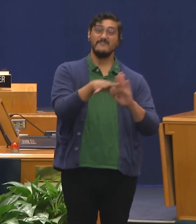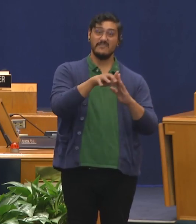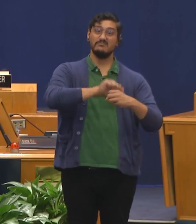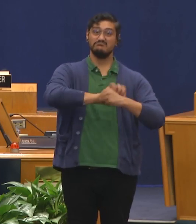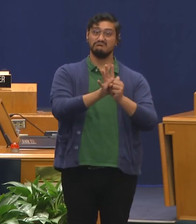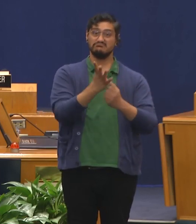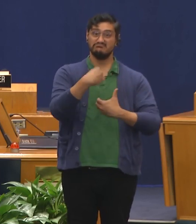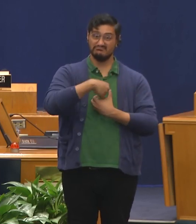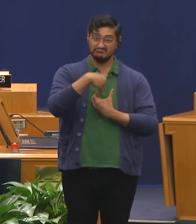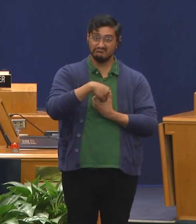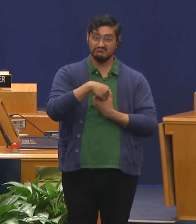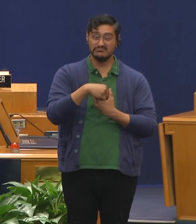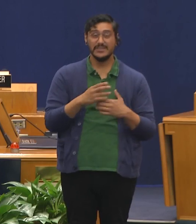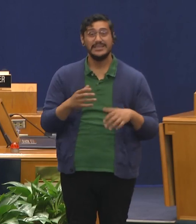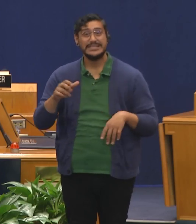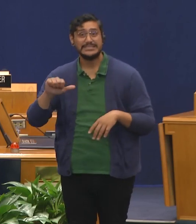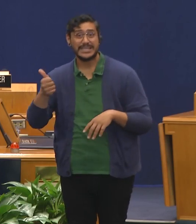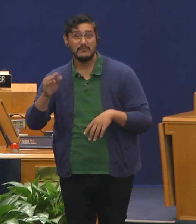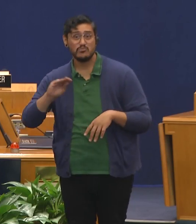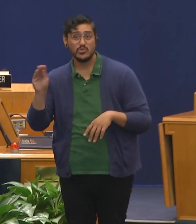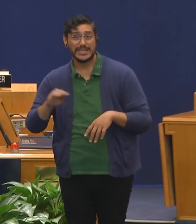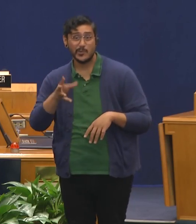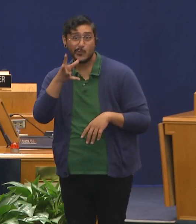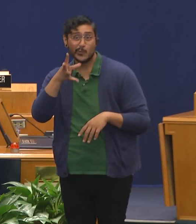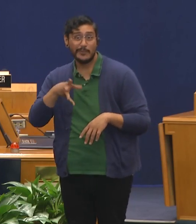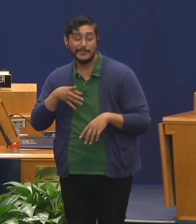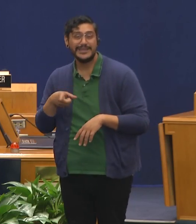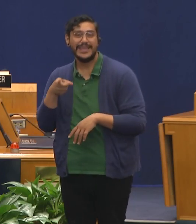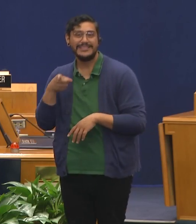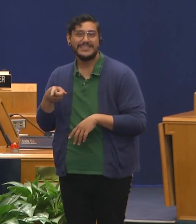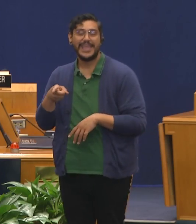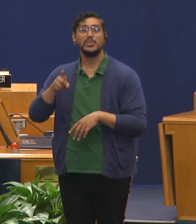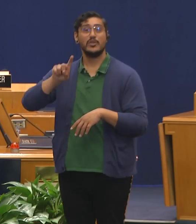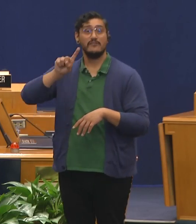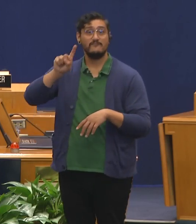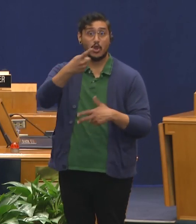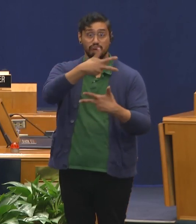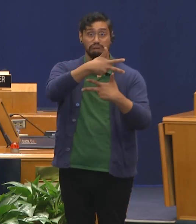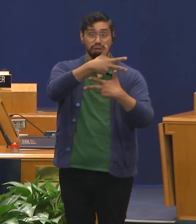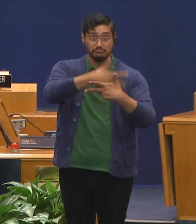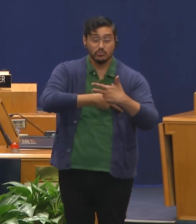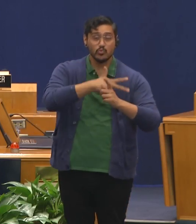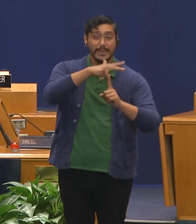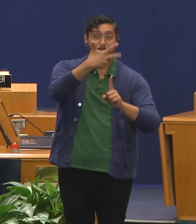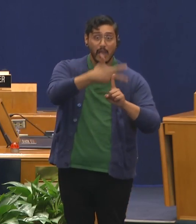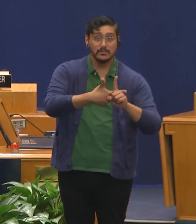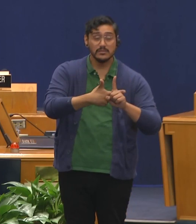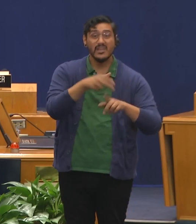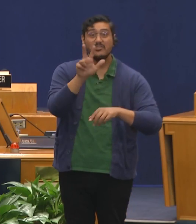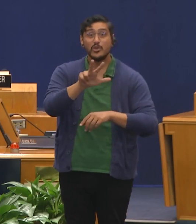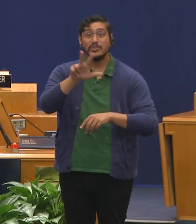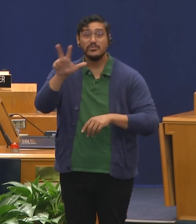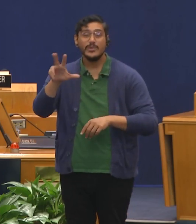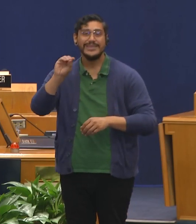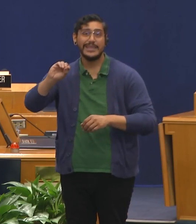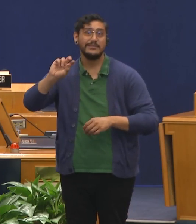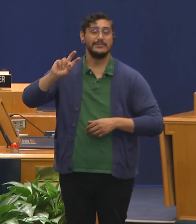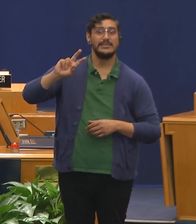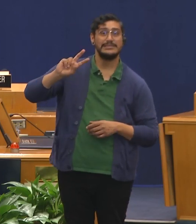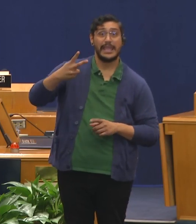COVID-19. 10% de estas mujeres están en su primer trimestre, 33% en su segundo trimestre